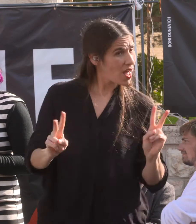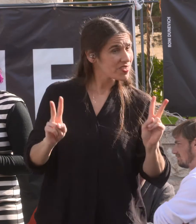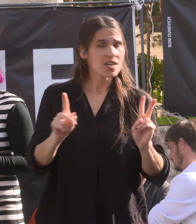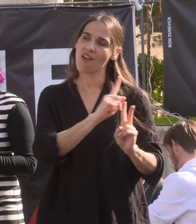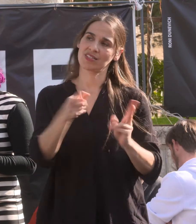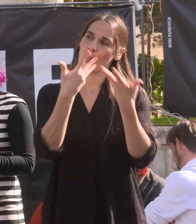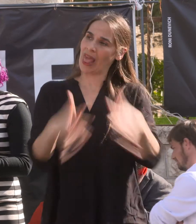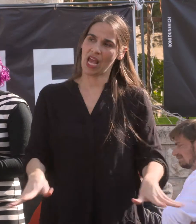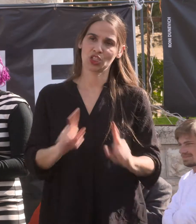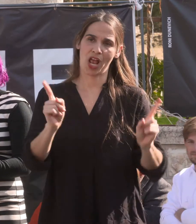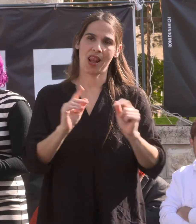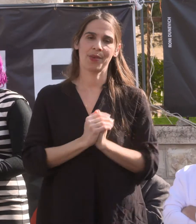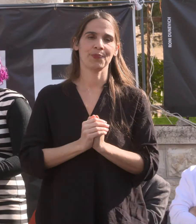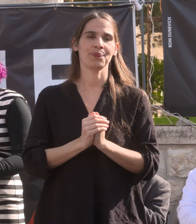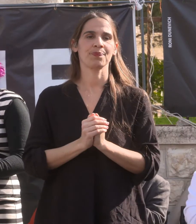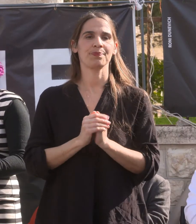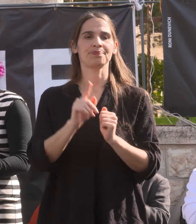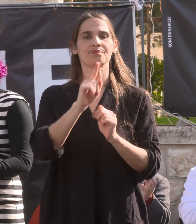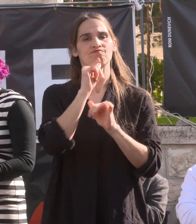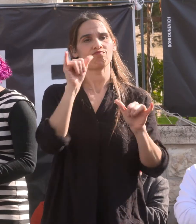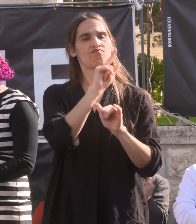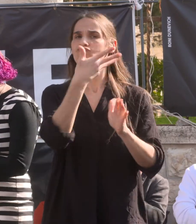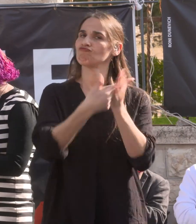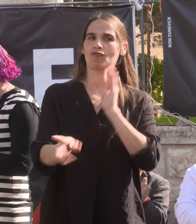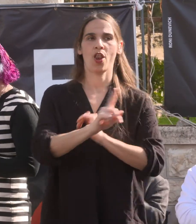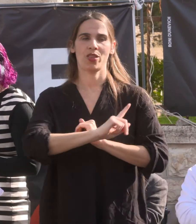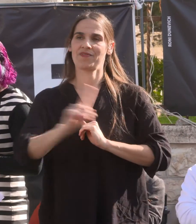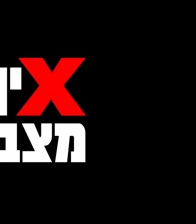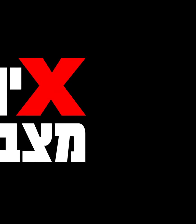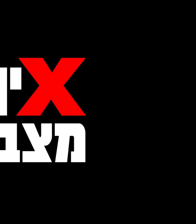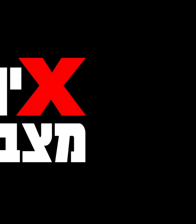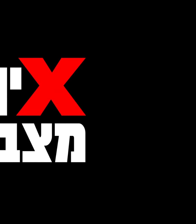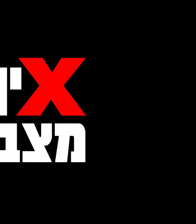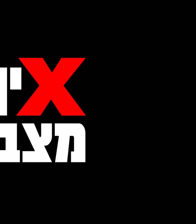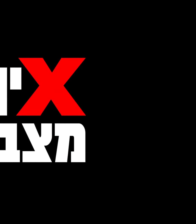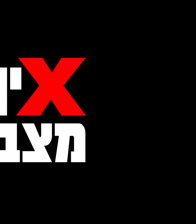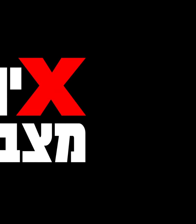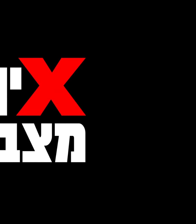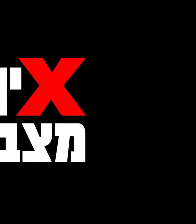להיכשל. תודה רבה.